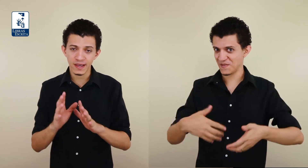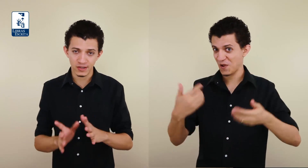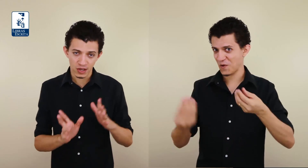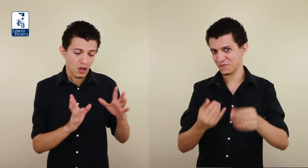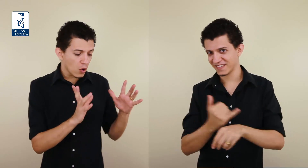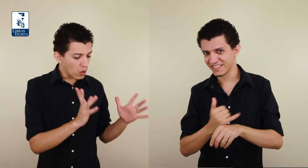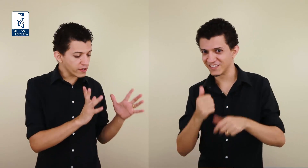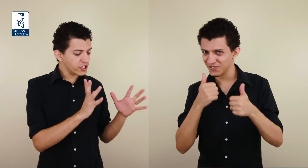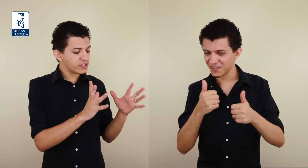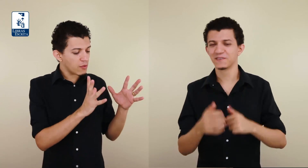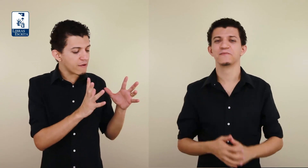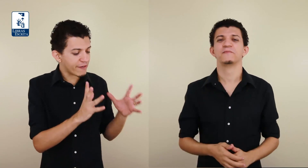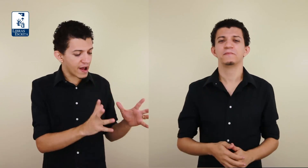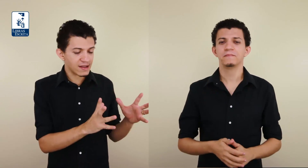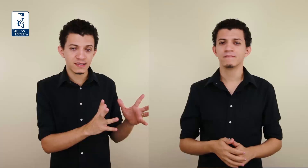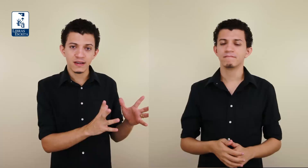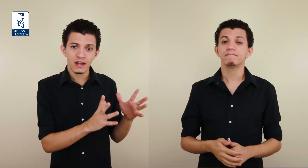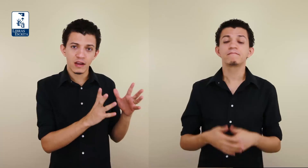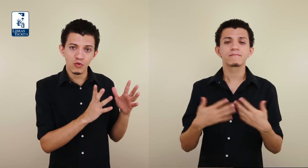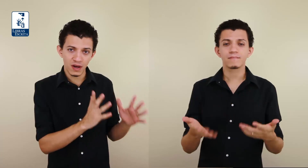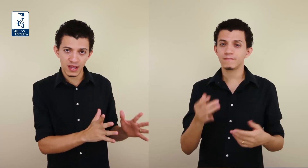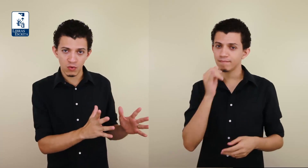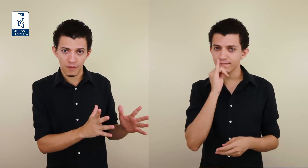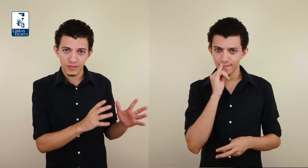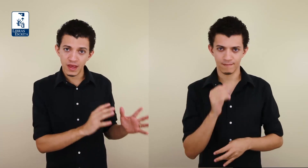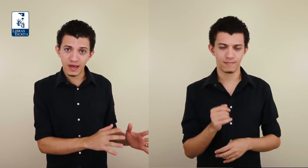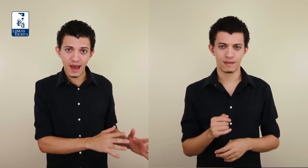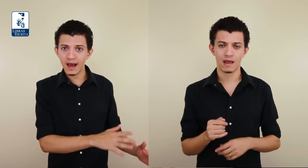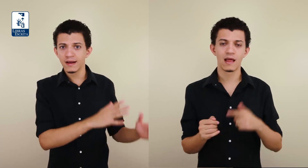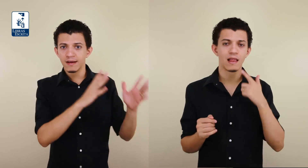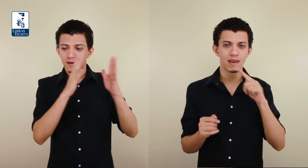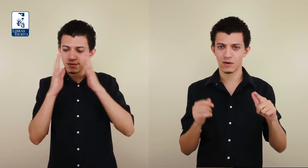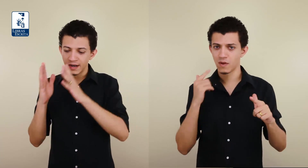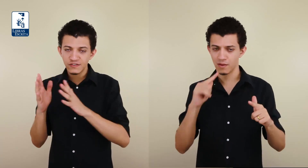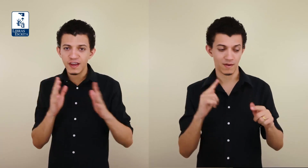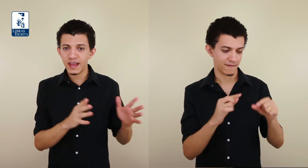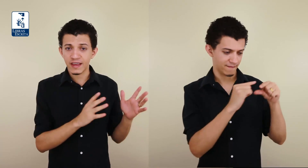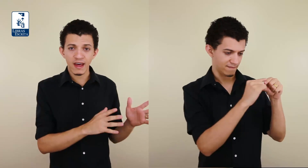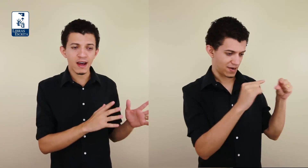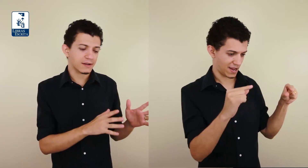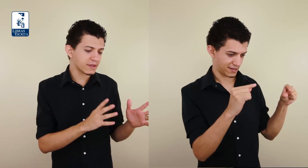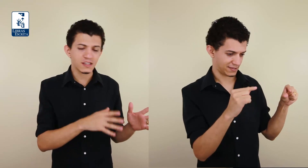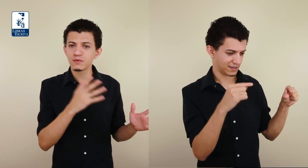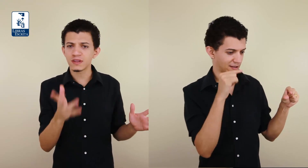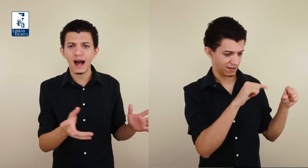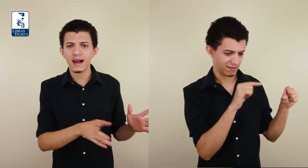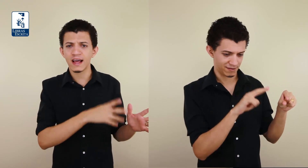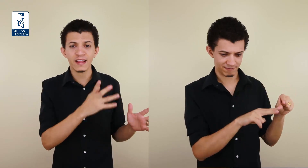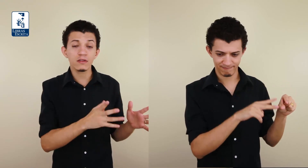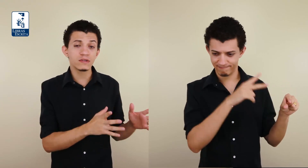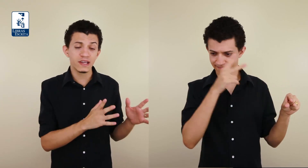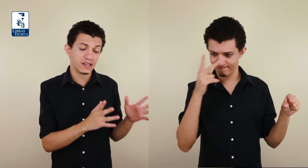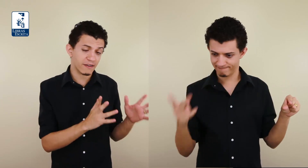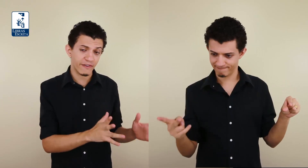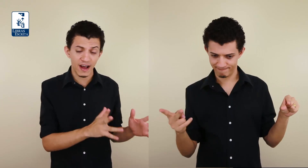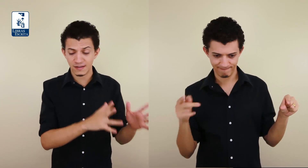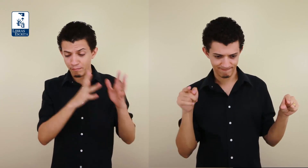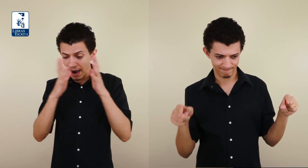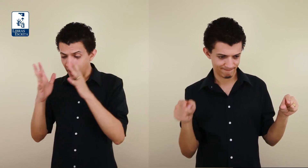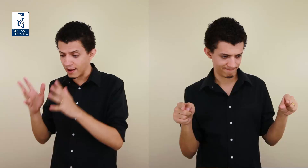seguinte, quando a gente tem uma frase numa língua e quer transferir, quer transmutar, quer traduzir essa frase para